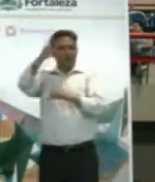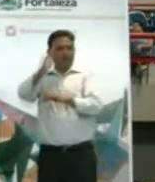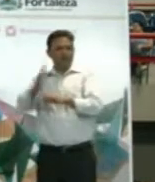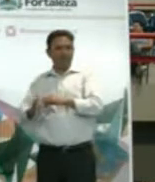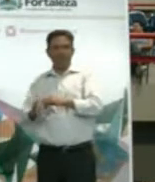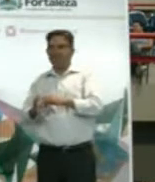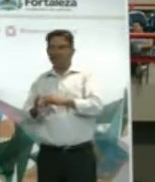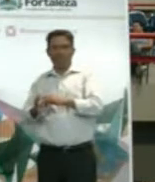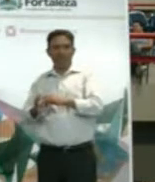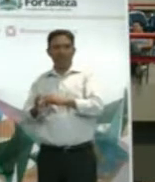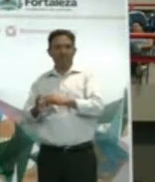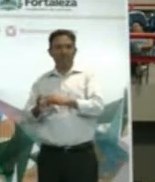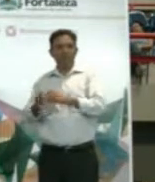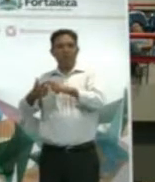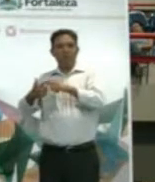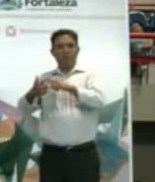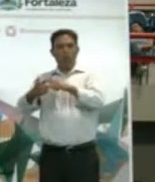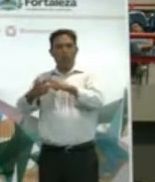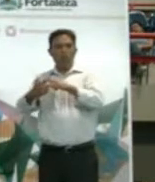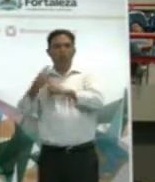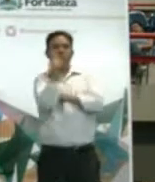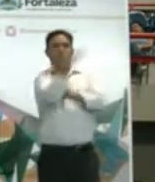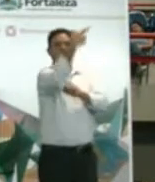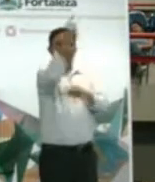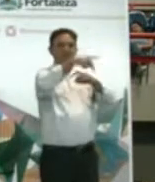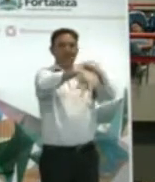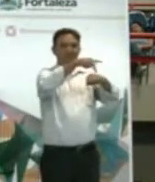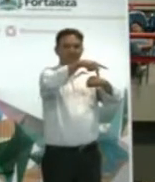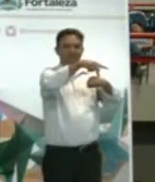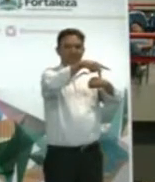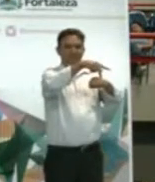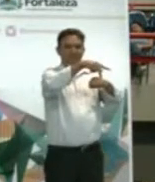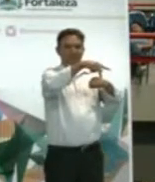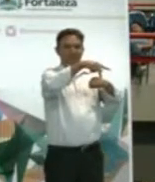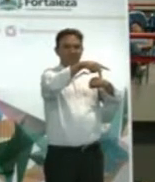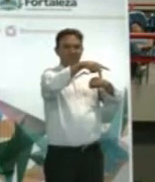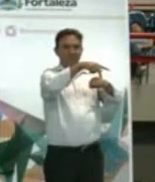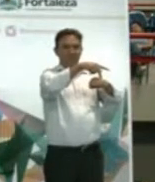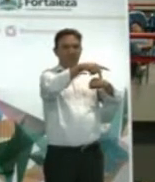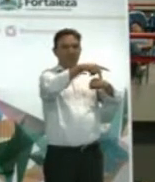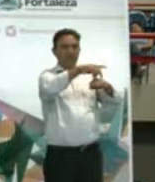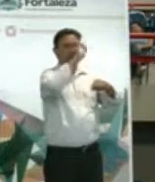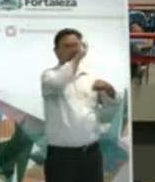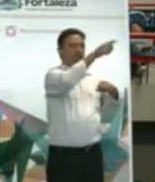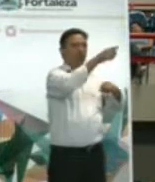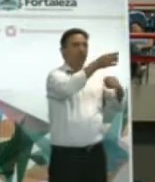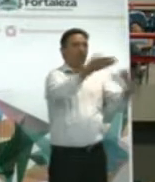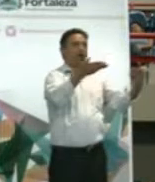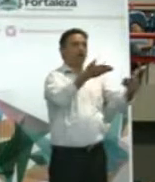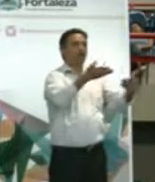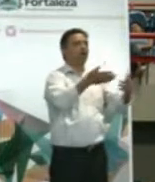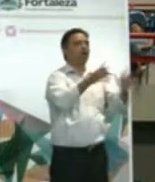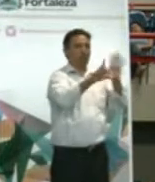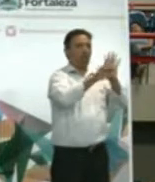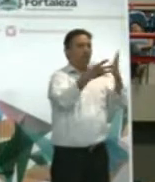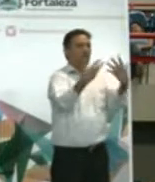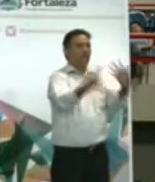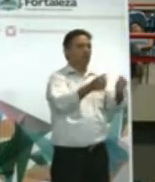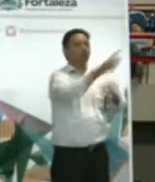professores, de modo geral. Muita gente que estava fora, que sonhava em voltar para o país, pôde voltar a